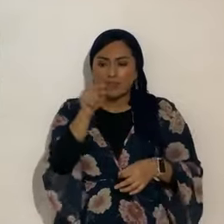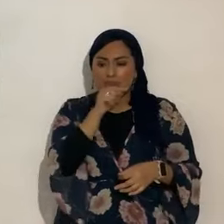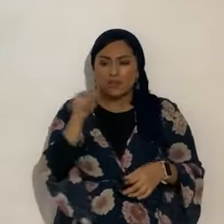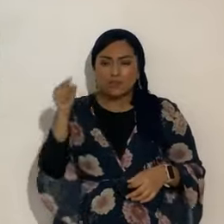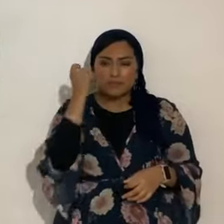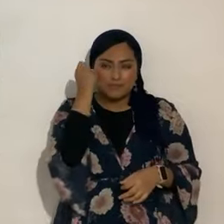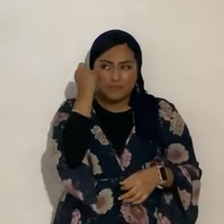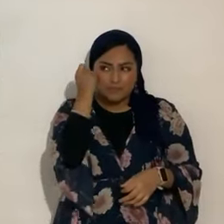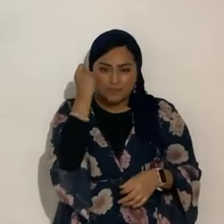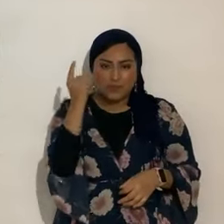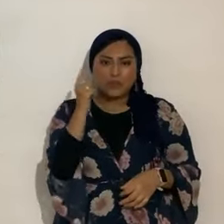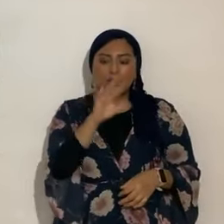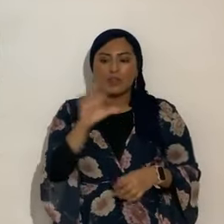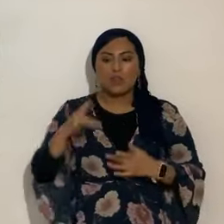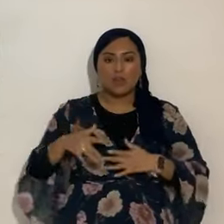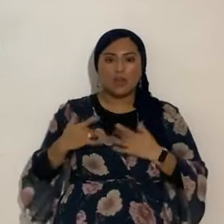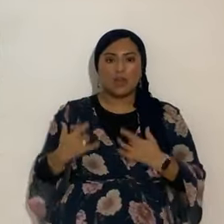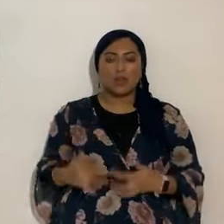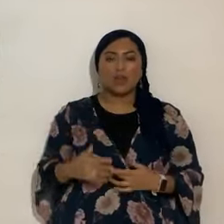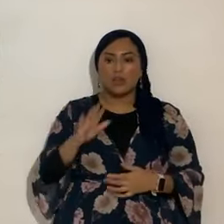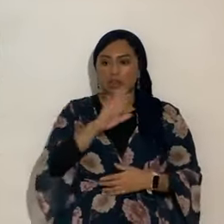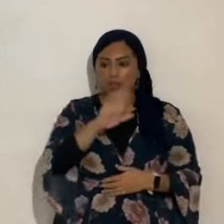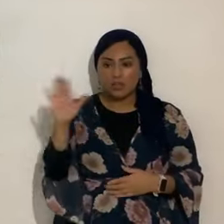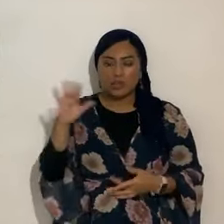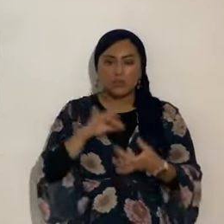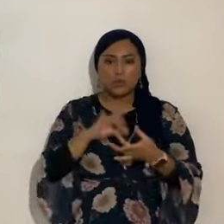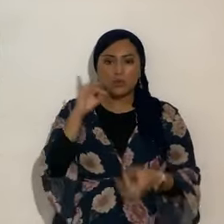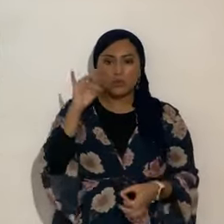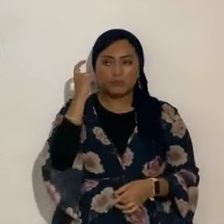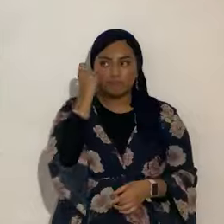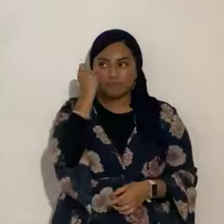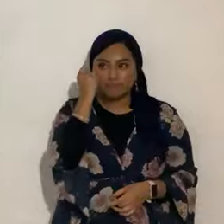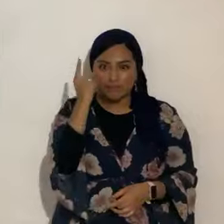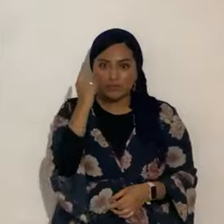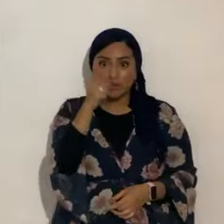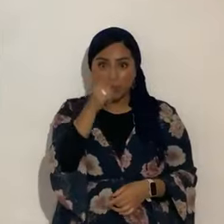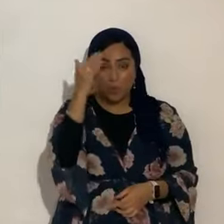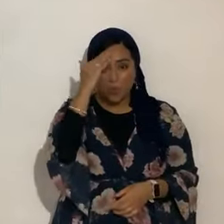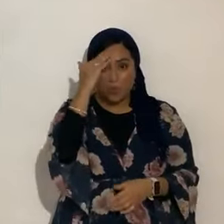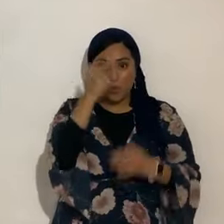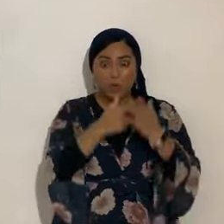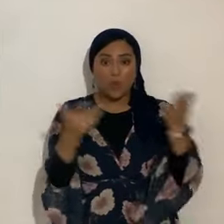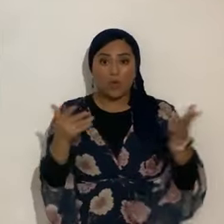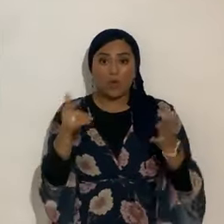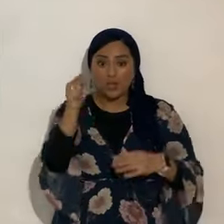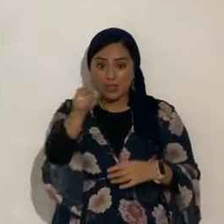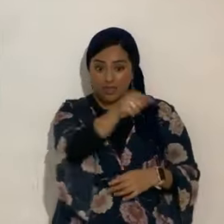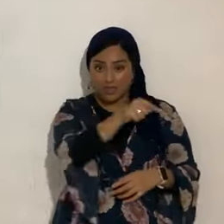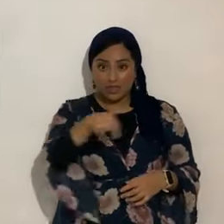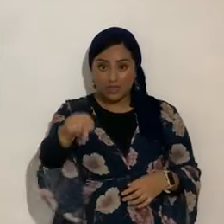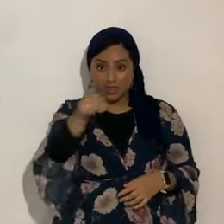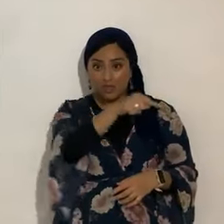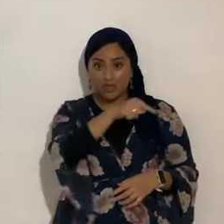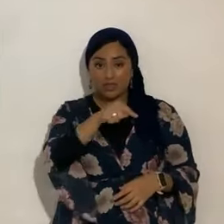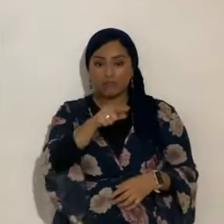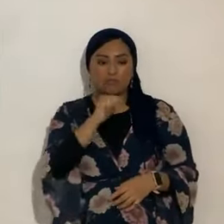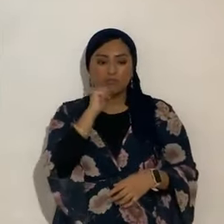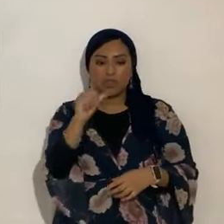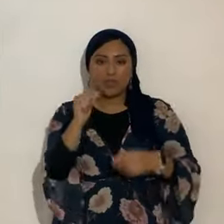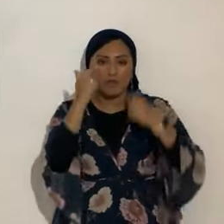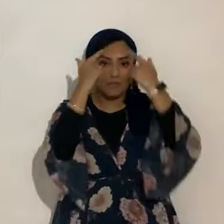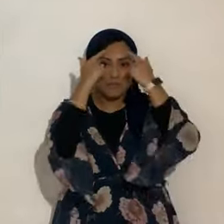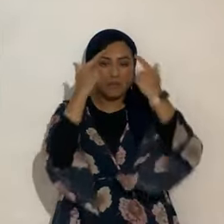perfectamente entiende su corazón, su alma. ¿Y saben qué? Ellos no son